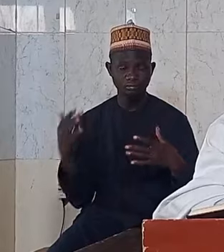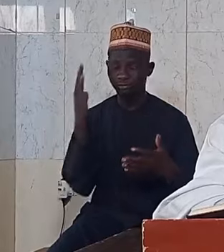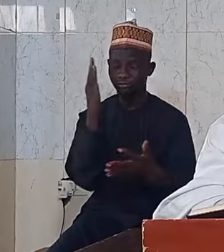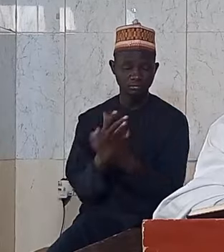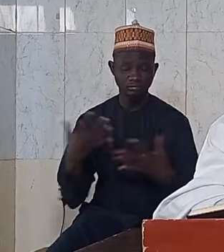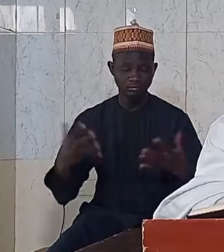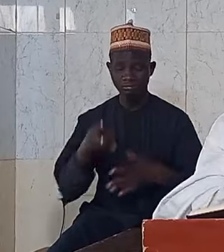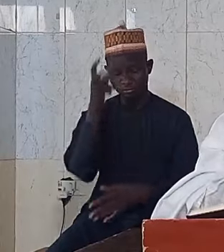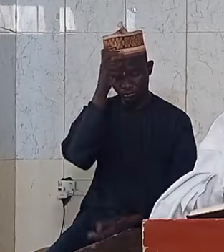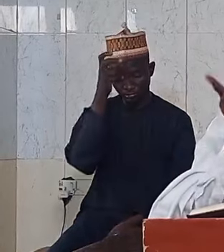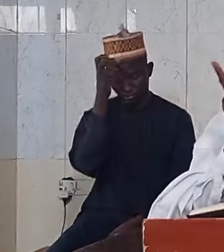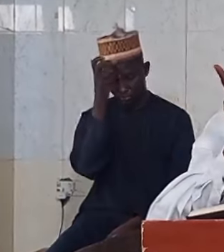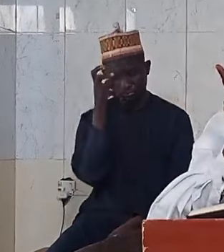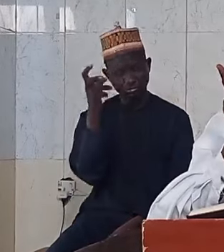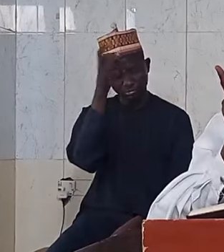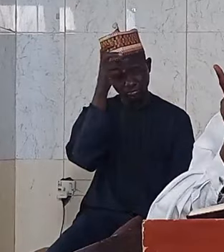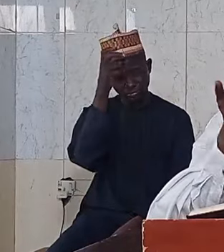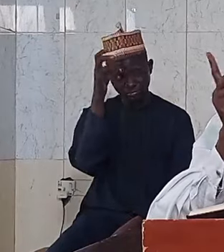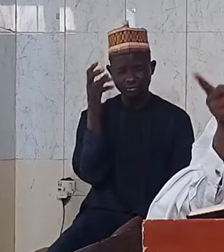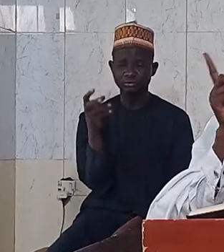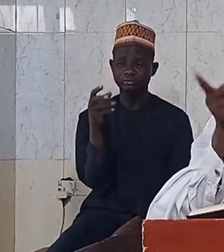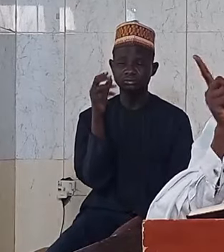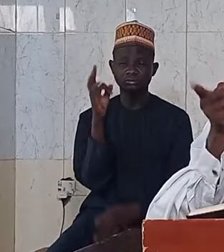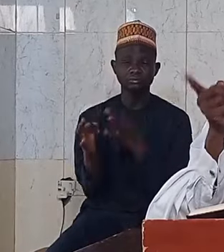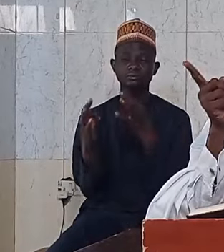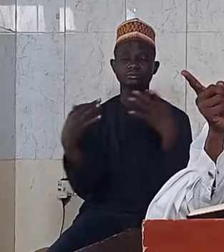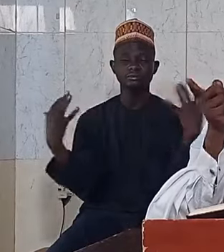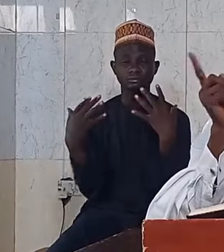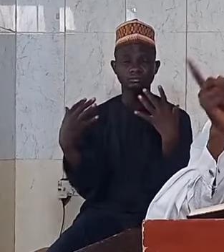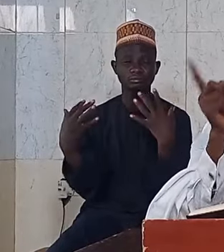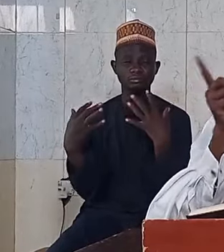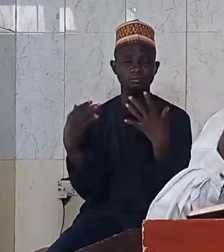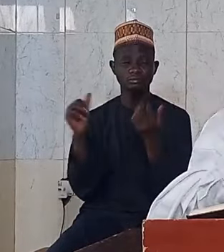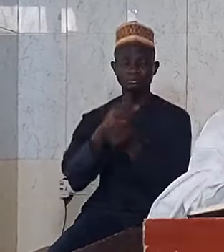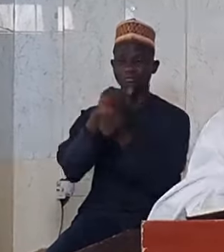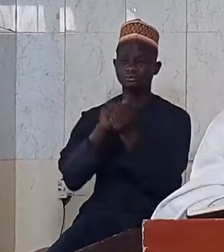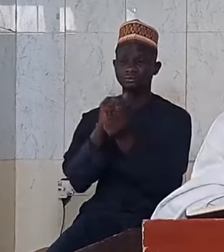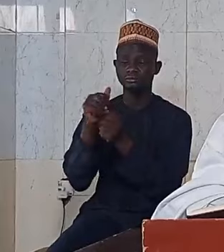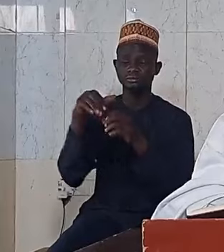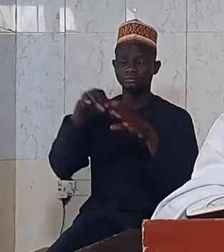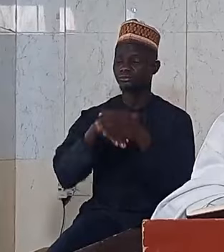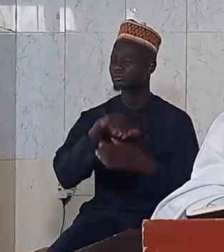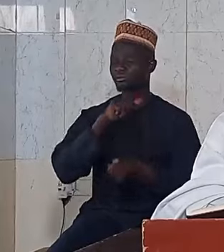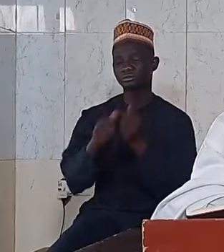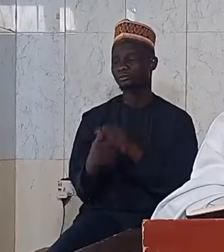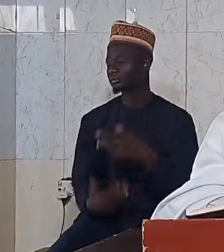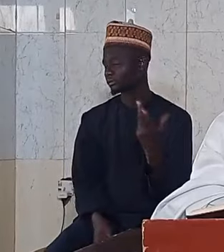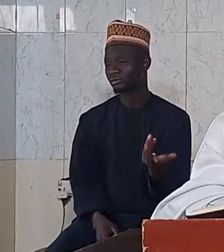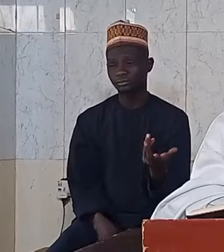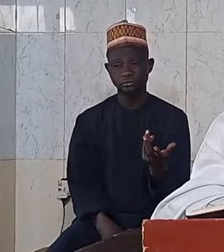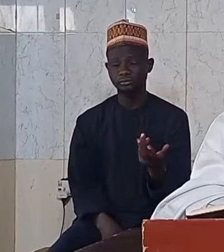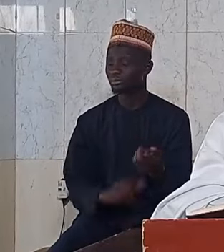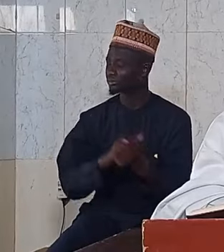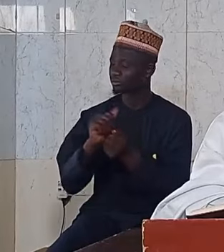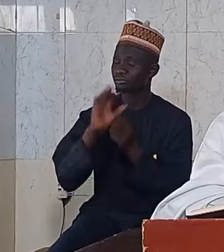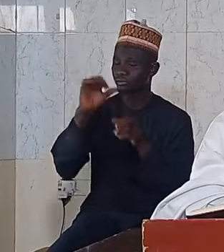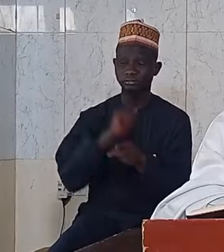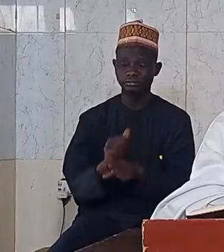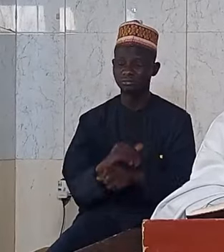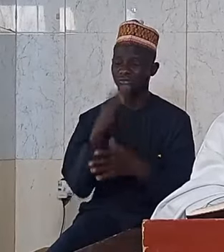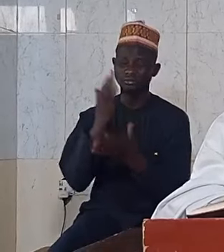shedan shedan in kana tsoron sa to shine zaka shiga uku an gane ka